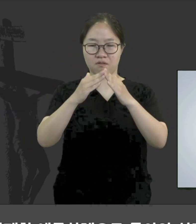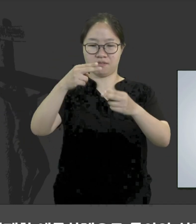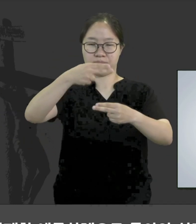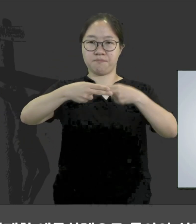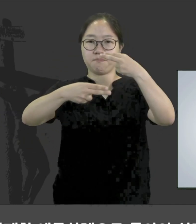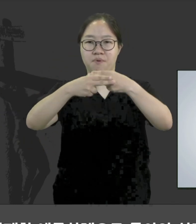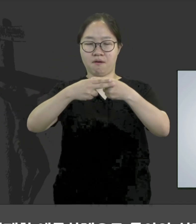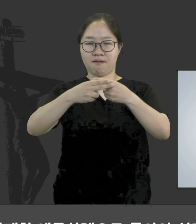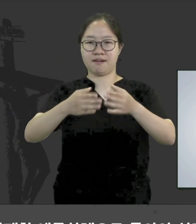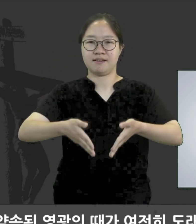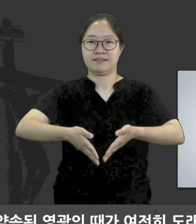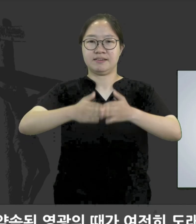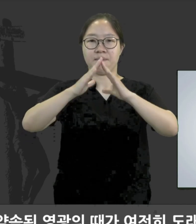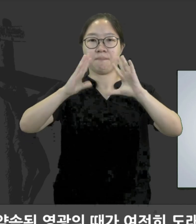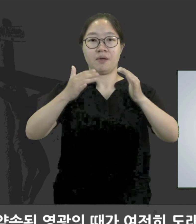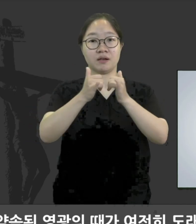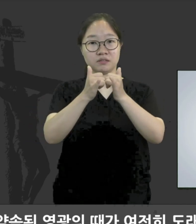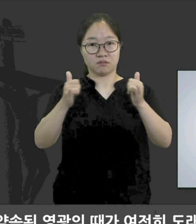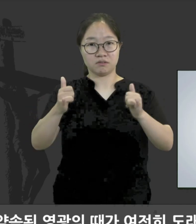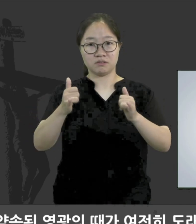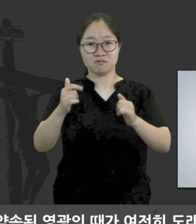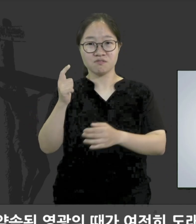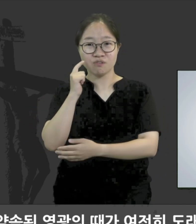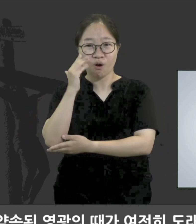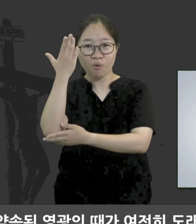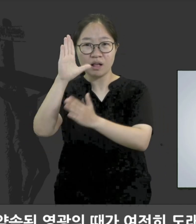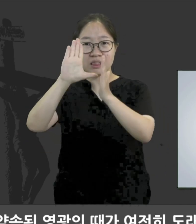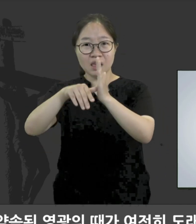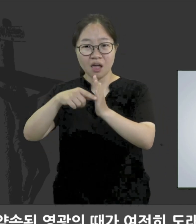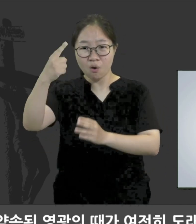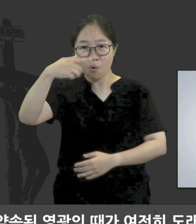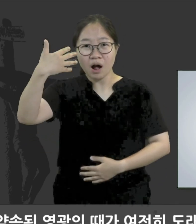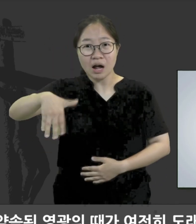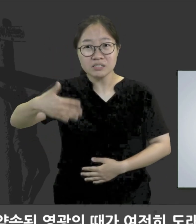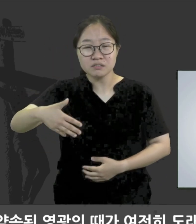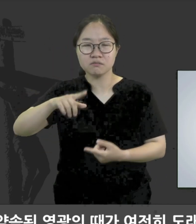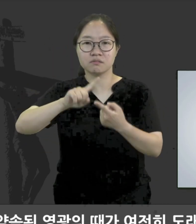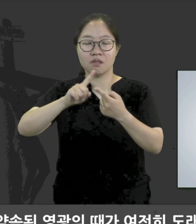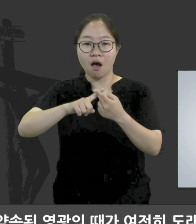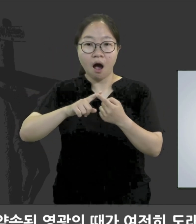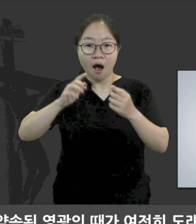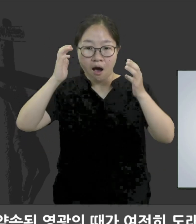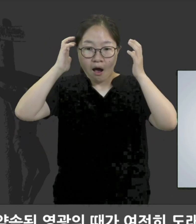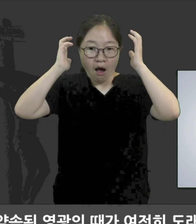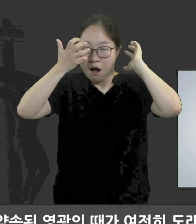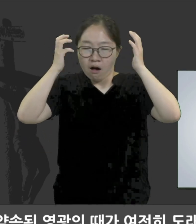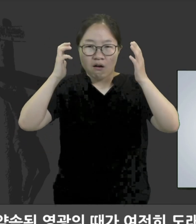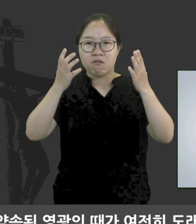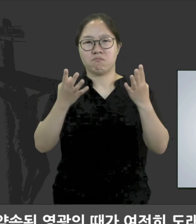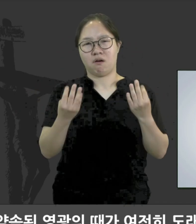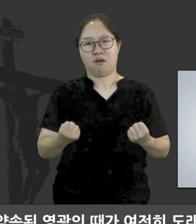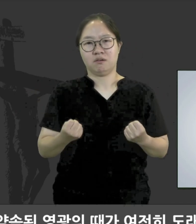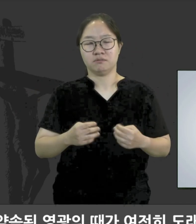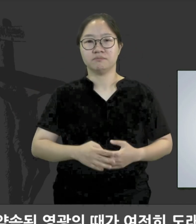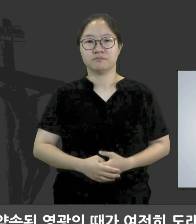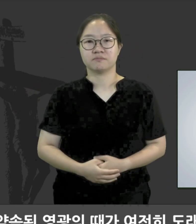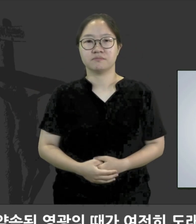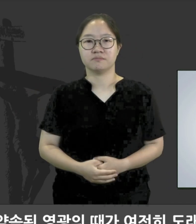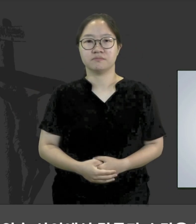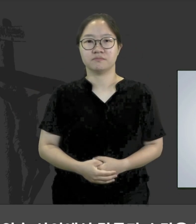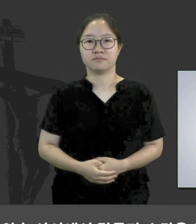재건한 백성들은 약속된 영광의 때가 여전히 도래하지 않았다는 사실에